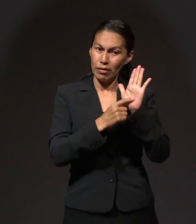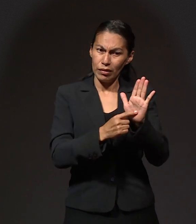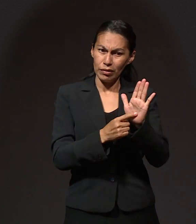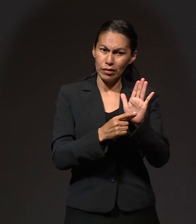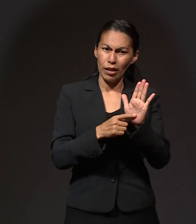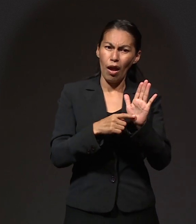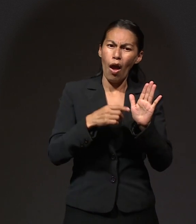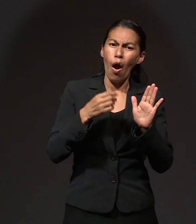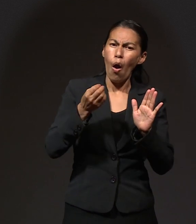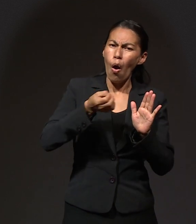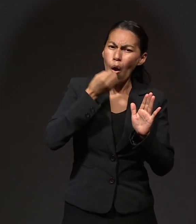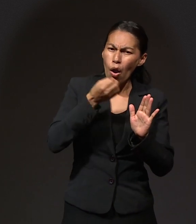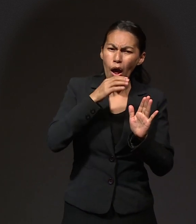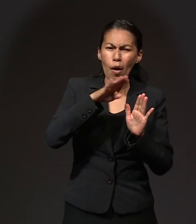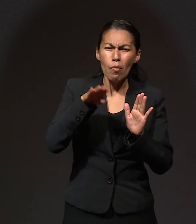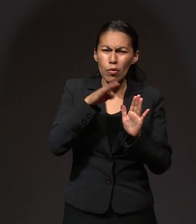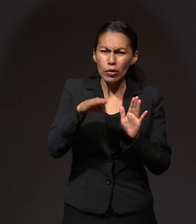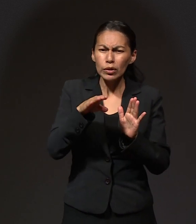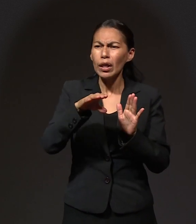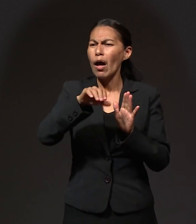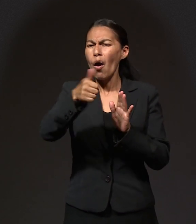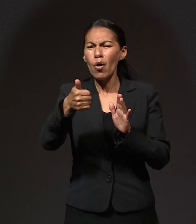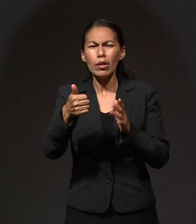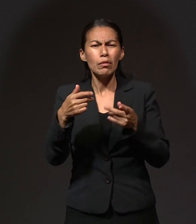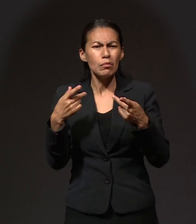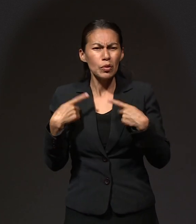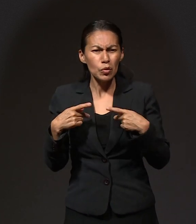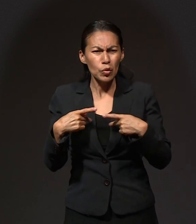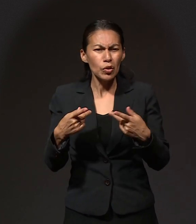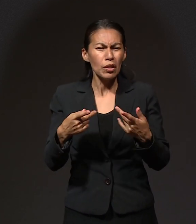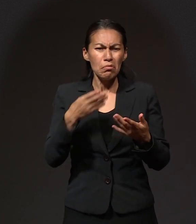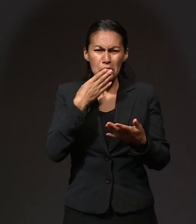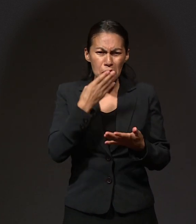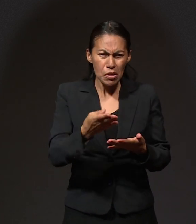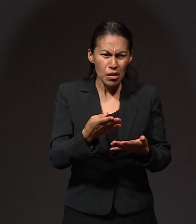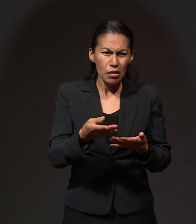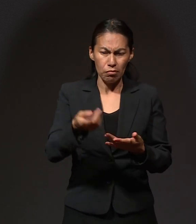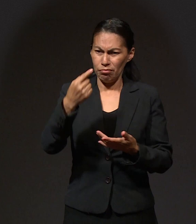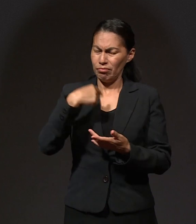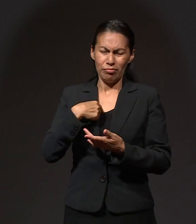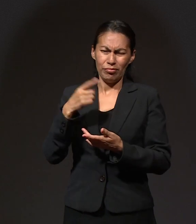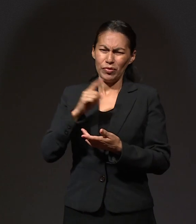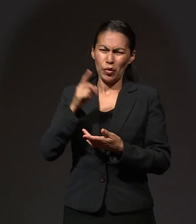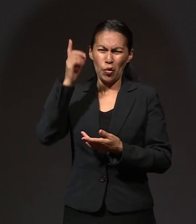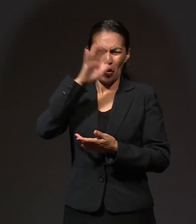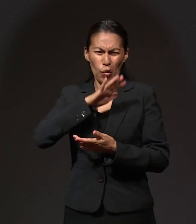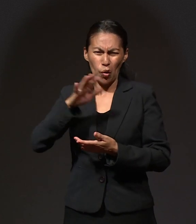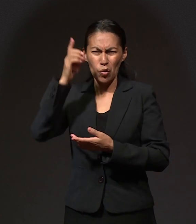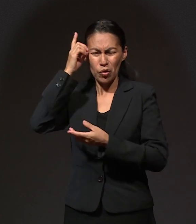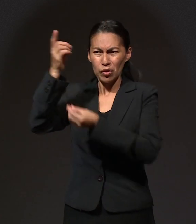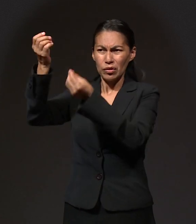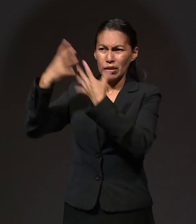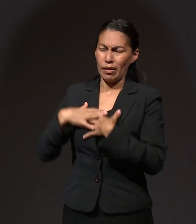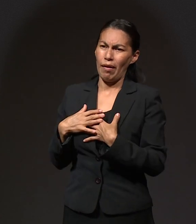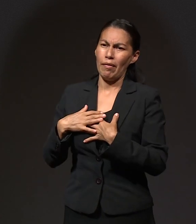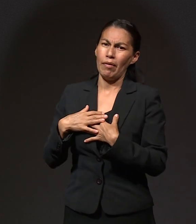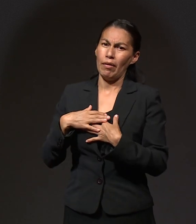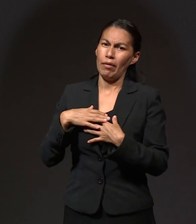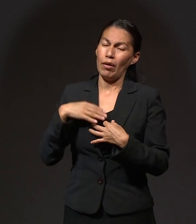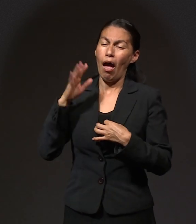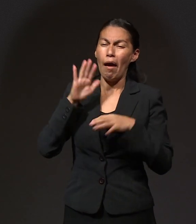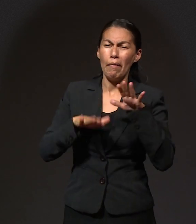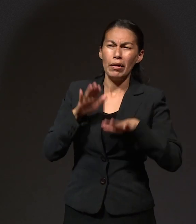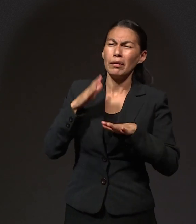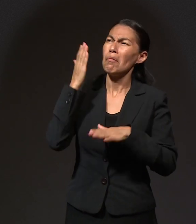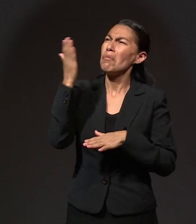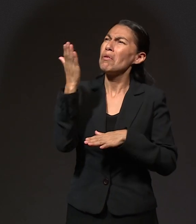y Él se va a encargar de nuestras añadiduras. Hay gente que solamente, dame, dame, dame, y te pido, cuanto más y más vamos a la palabra de Dios, más y más vamos a